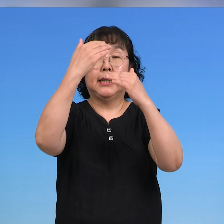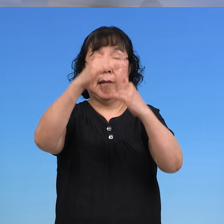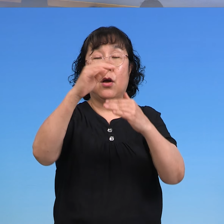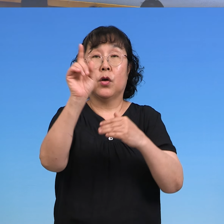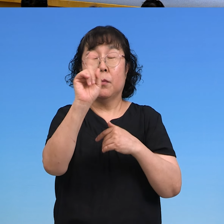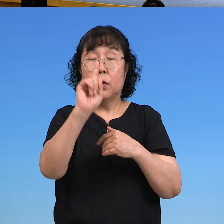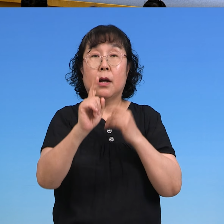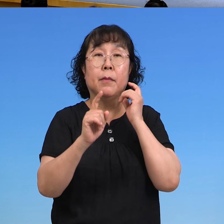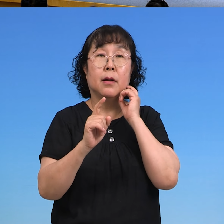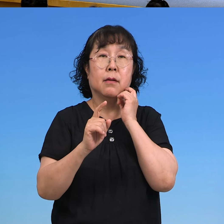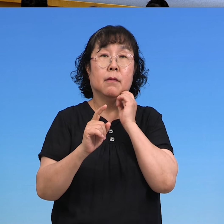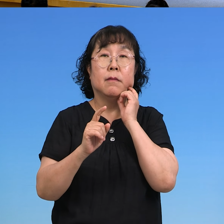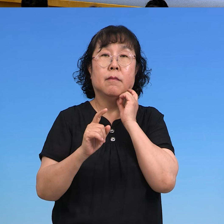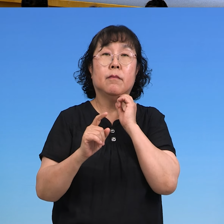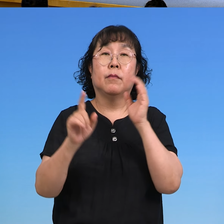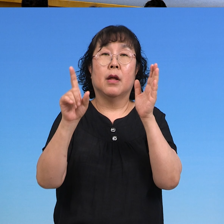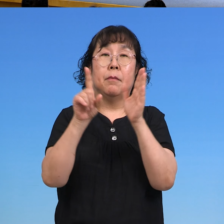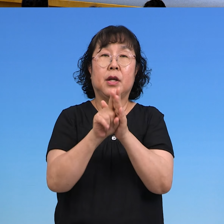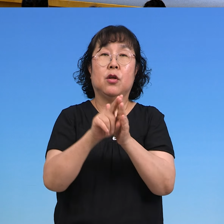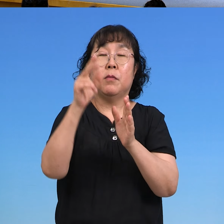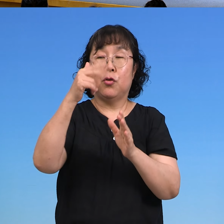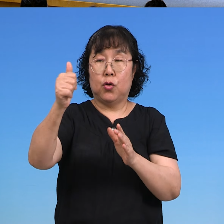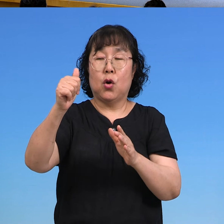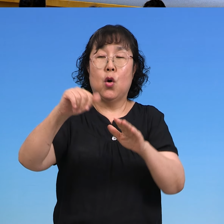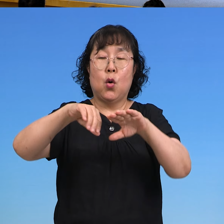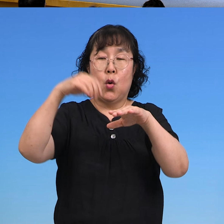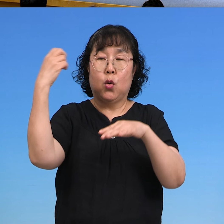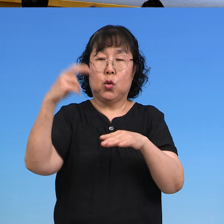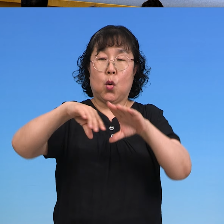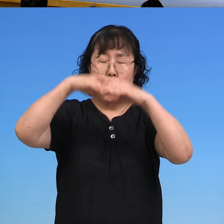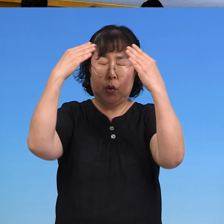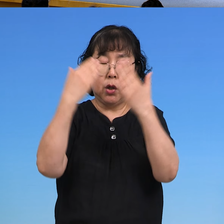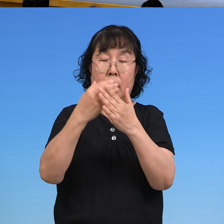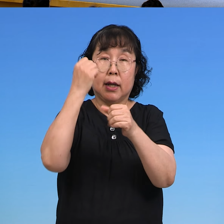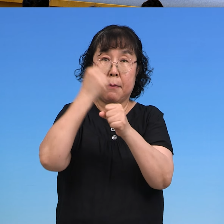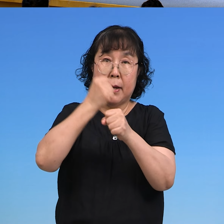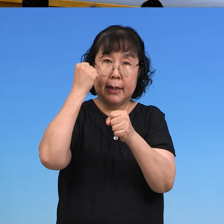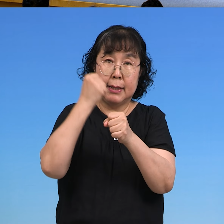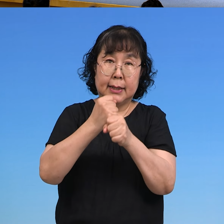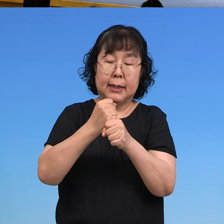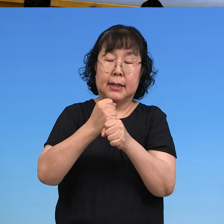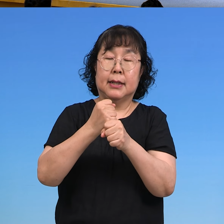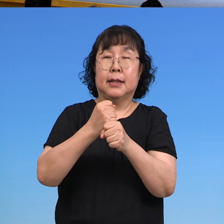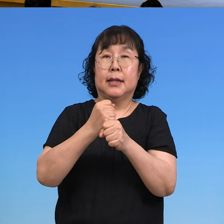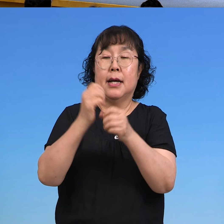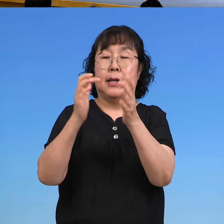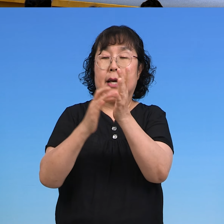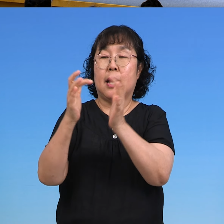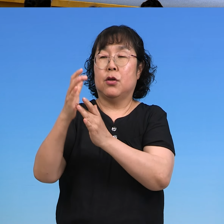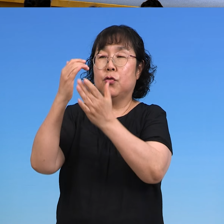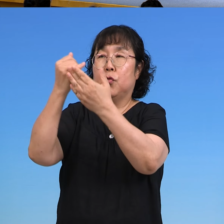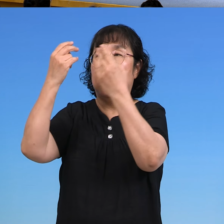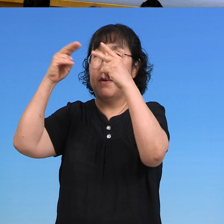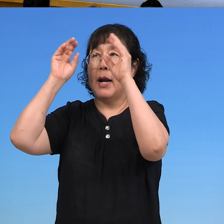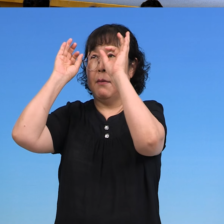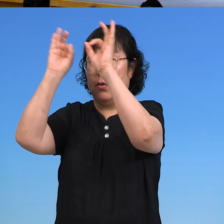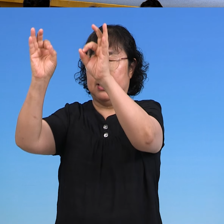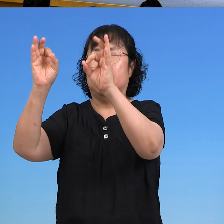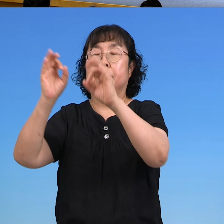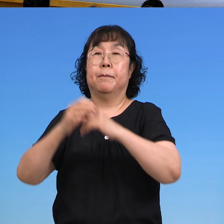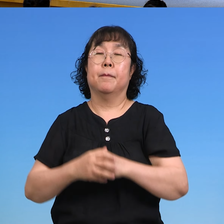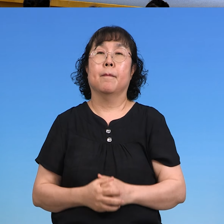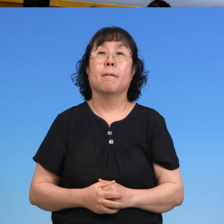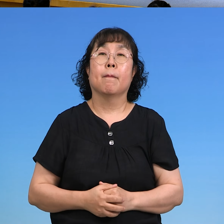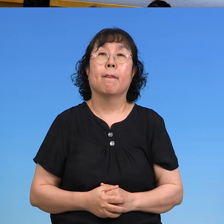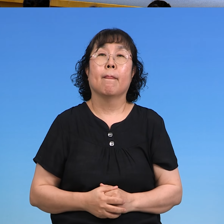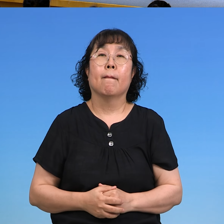히브리서 12장 2절을 넣었어요. 믿음의 주요 또 온전케 하시는 이인 예수를 바라보자.